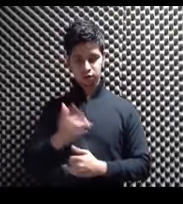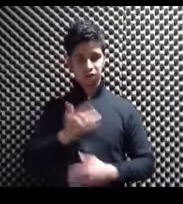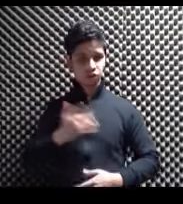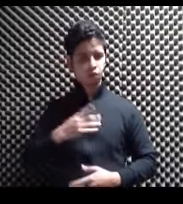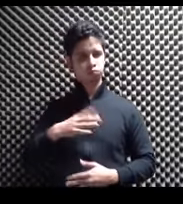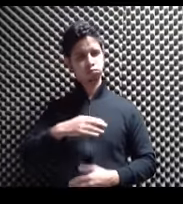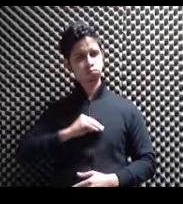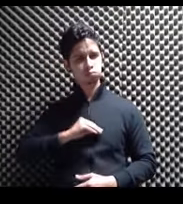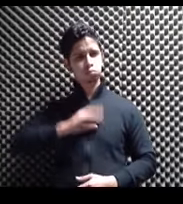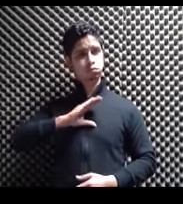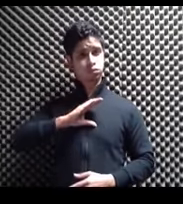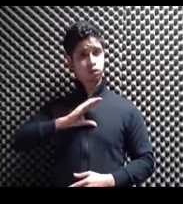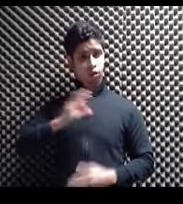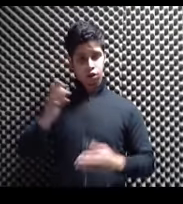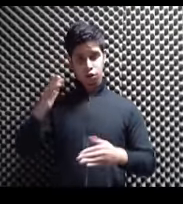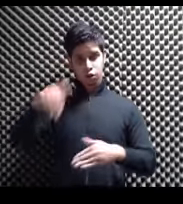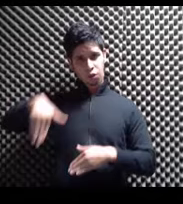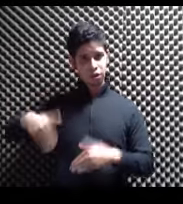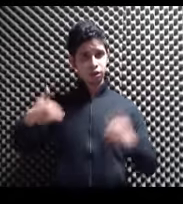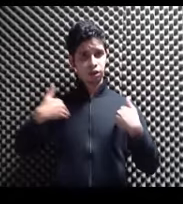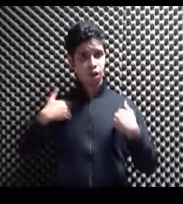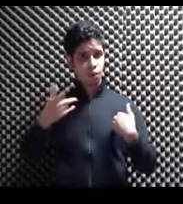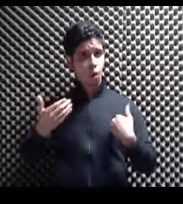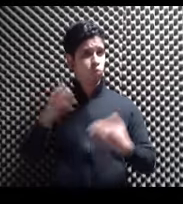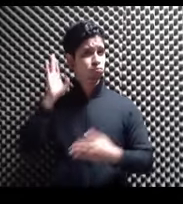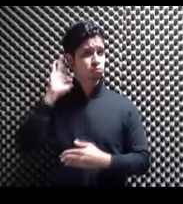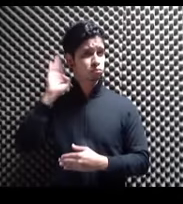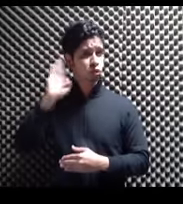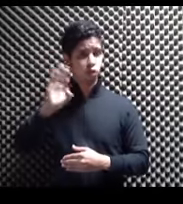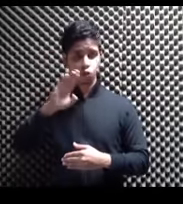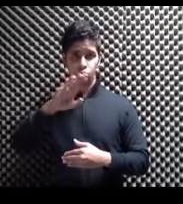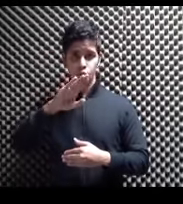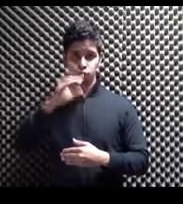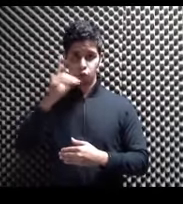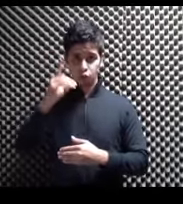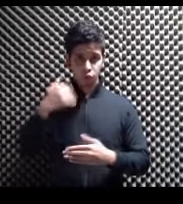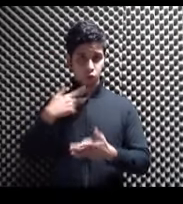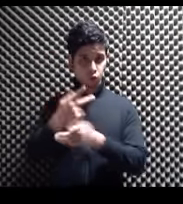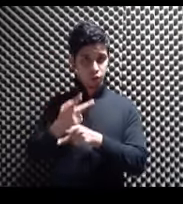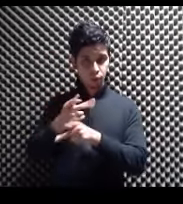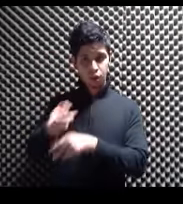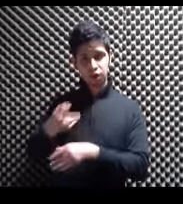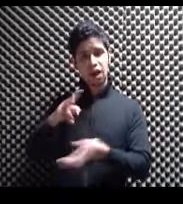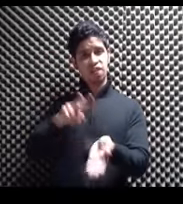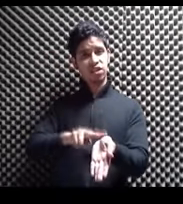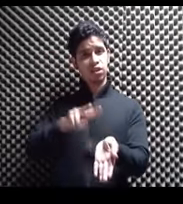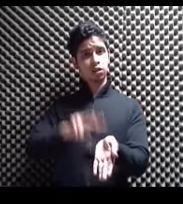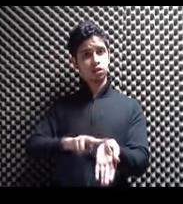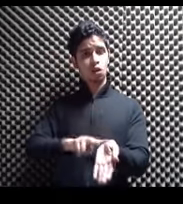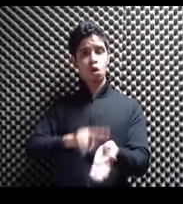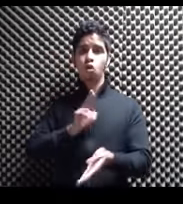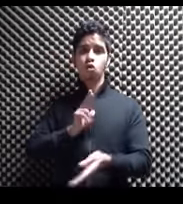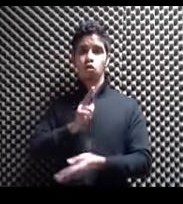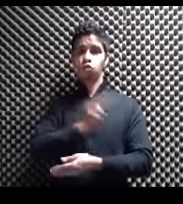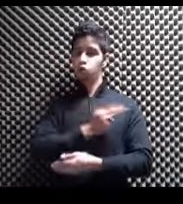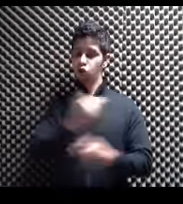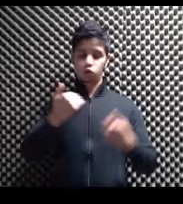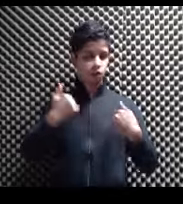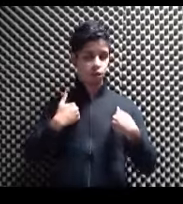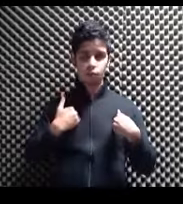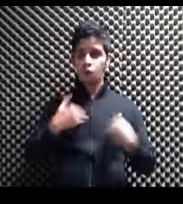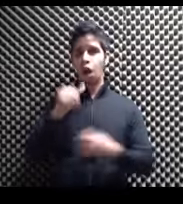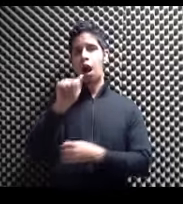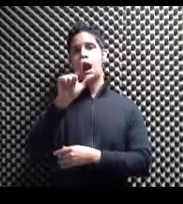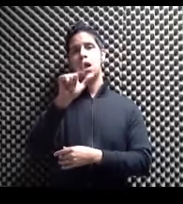en nuestro lugar donde los tenemos, que es en el veterinario. Por eso, nosotros no tenemos ningún albergue, nosotros no tenemos ninguna finca.